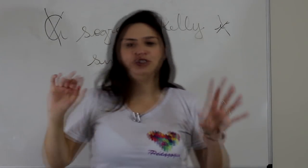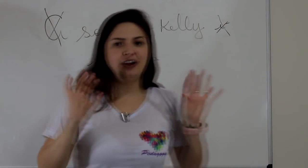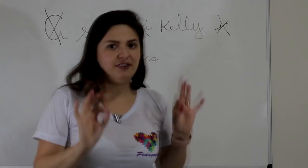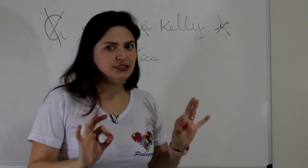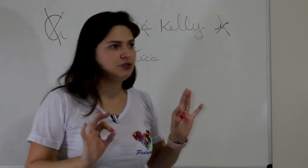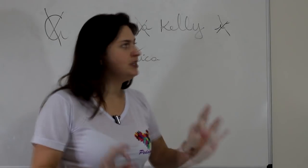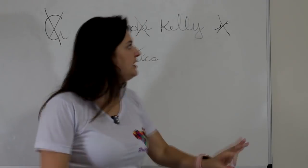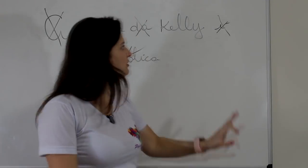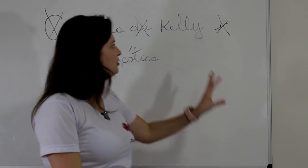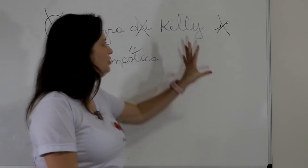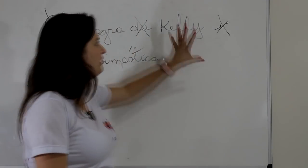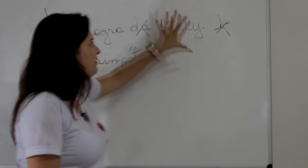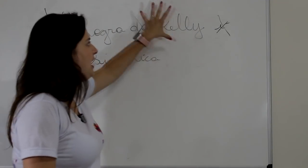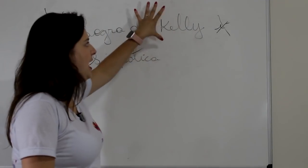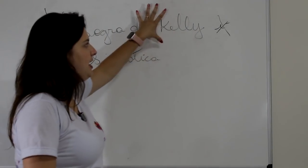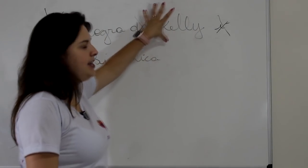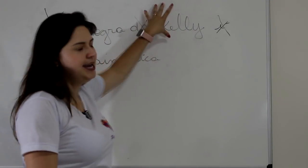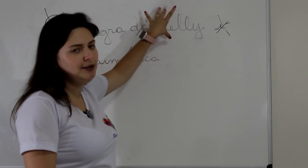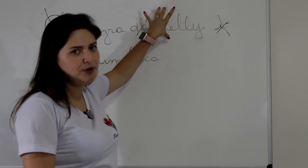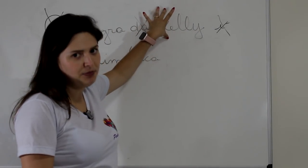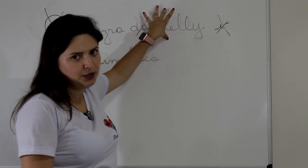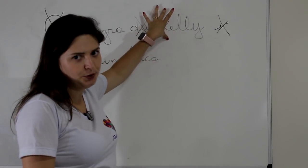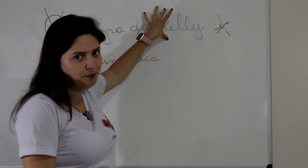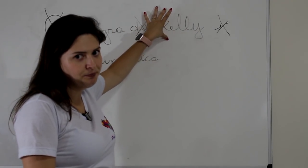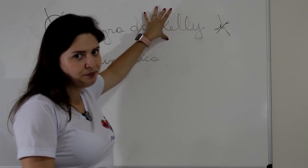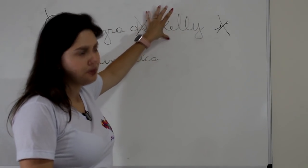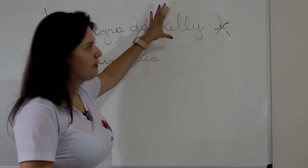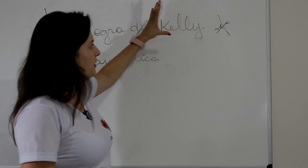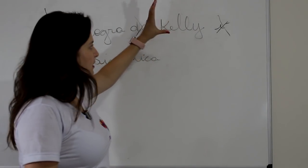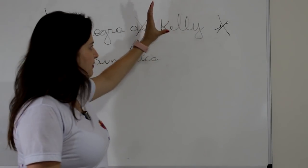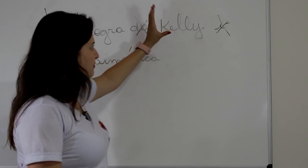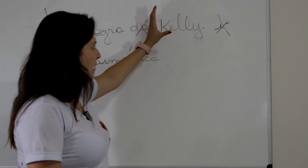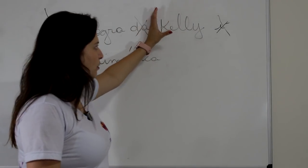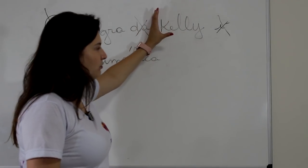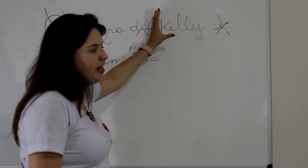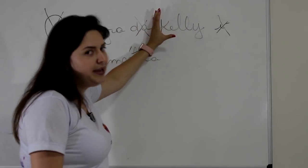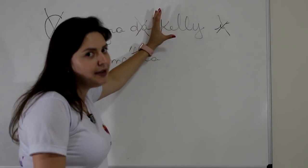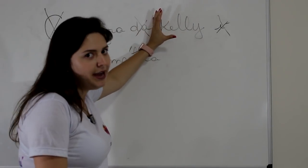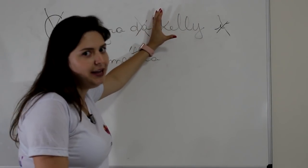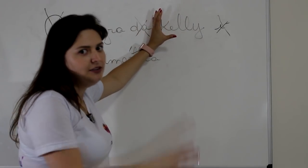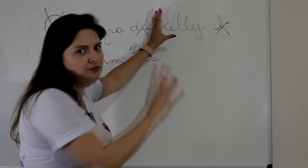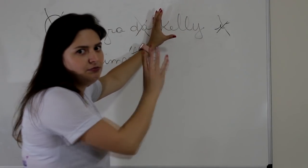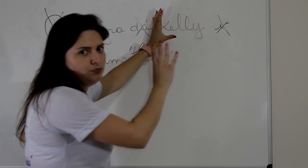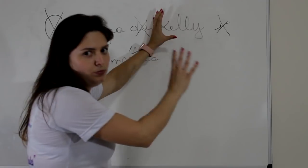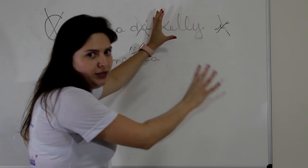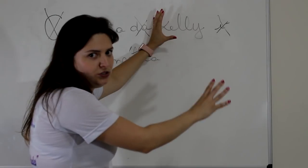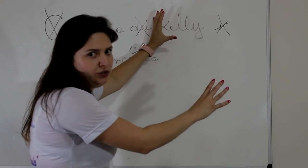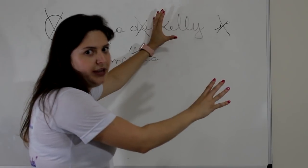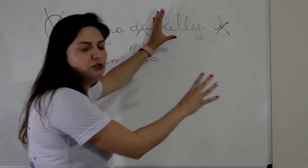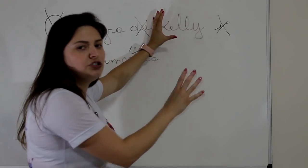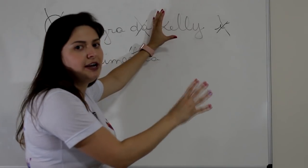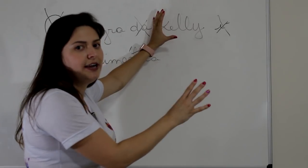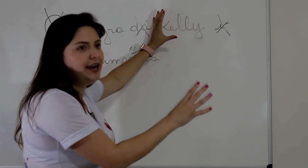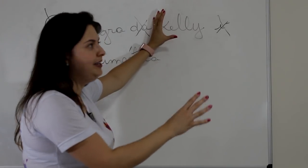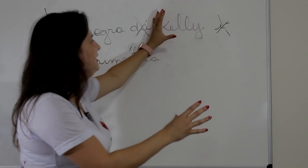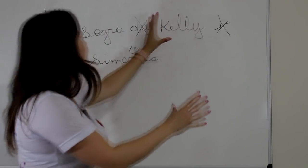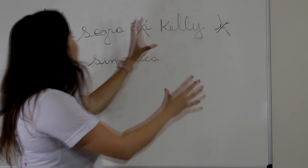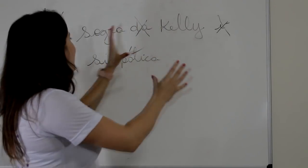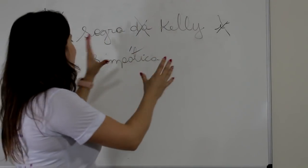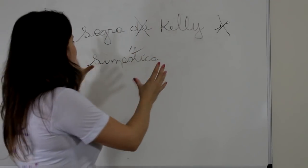vai fazer o seguinte, a gente vai falar a Kelly primeiro, apontei a Kelly, mencionei onde está a Kelly, aí eu